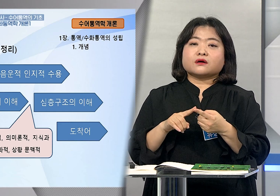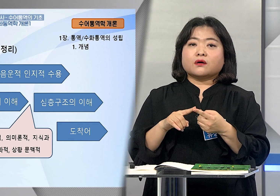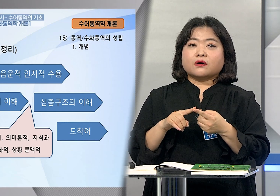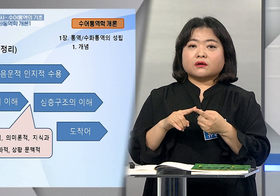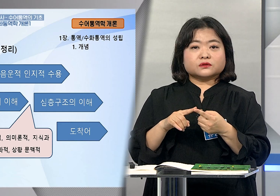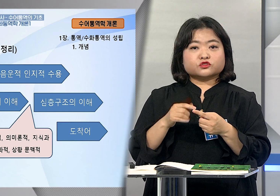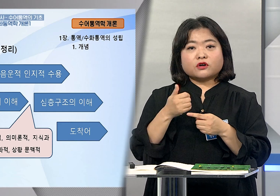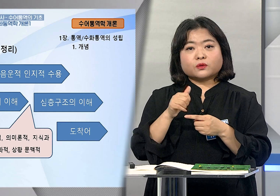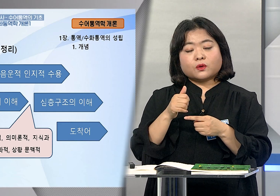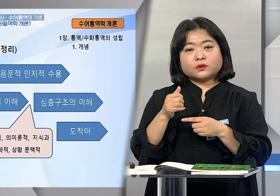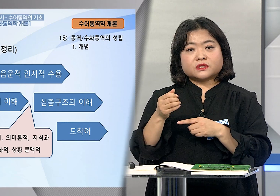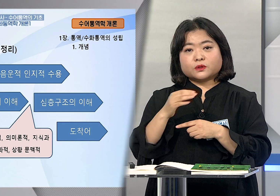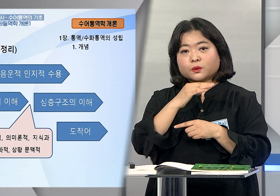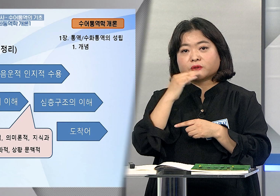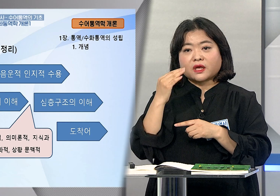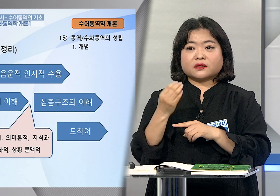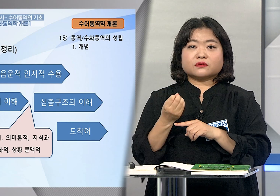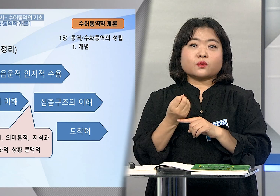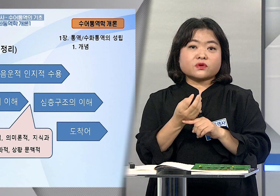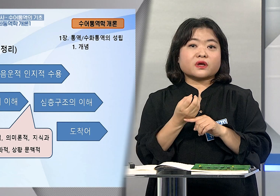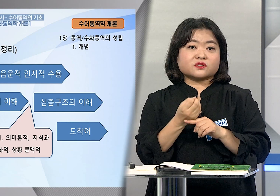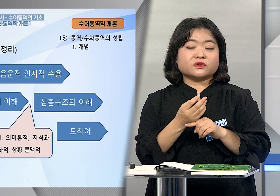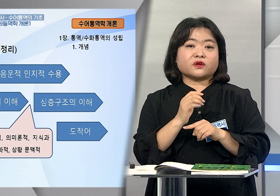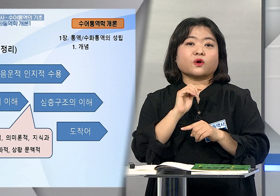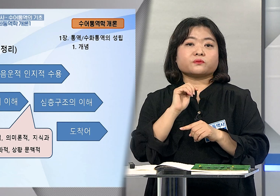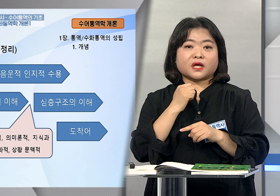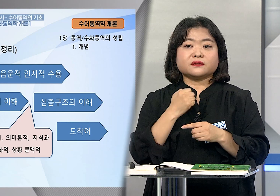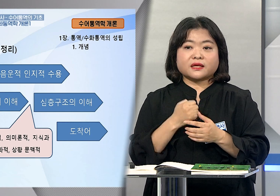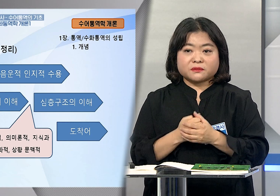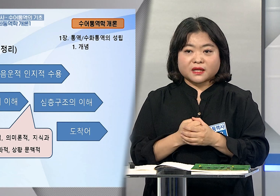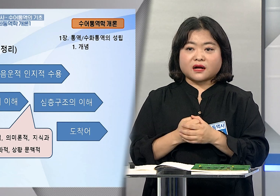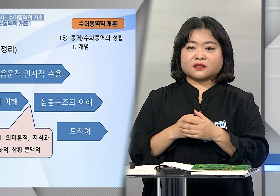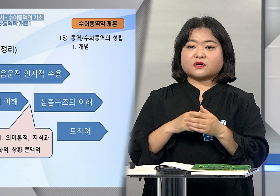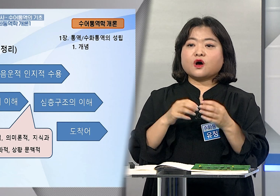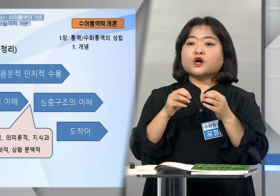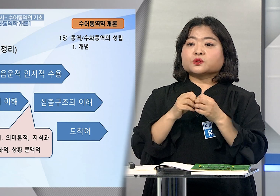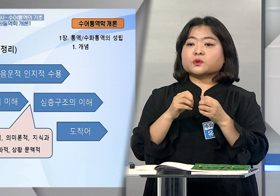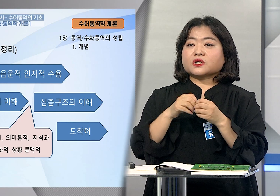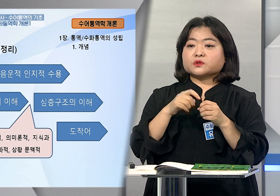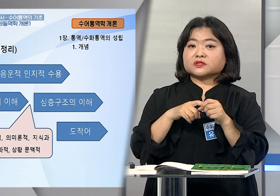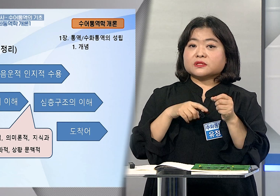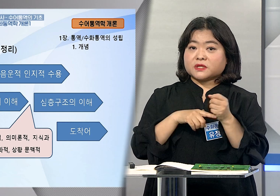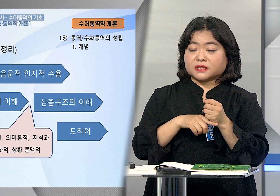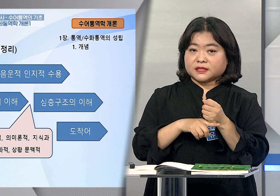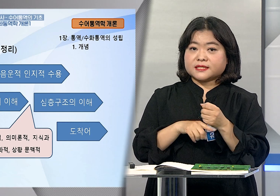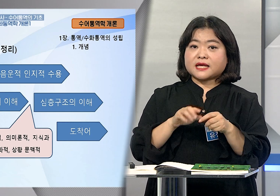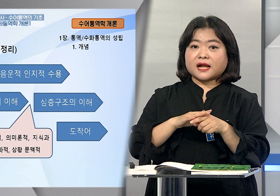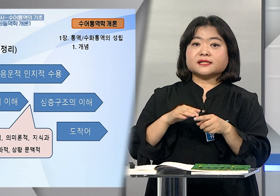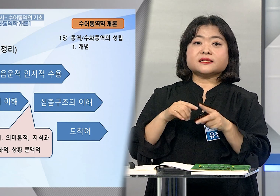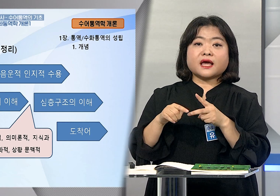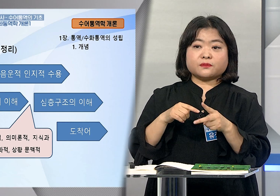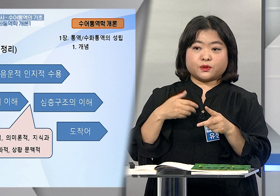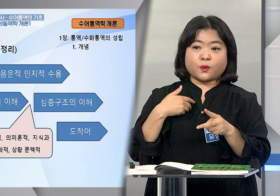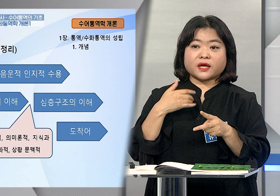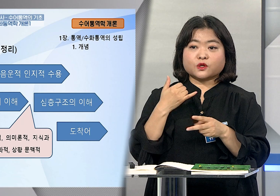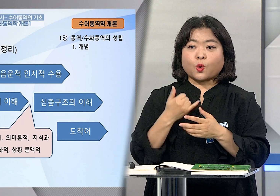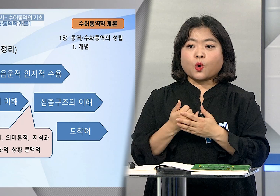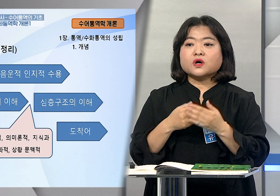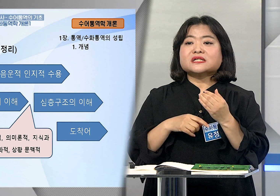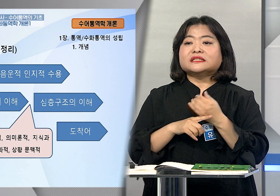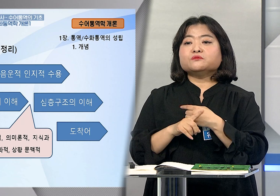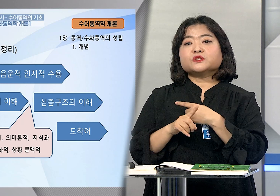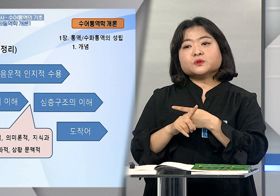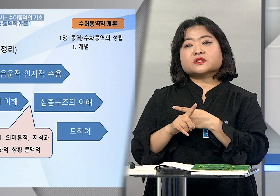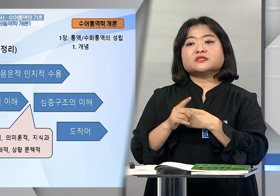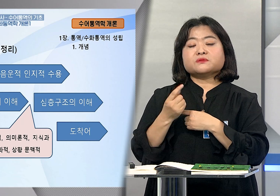그게 수어로 제대로 된 통역의 전달이 어렵다는 얘기입니다. 그래서 통사론적 의미를 잘 이해할 필요가